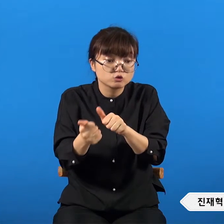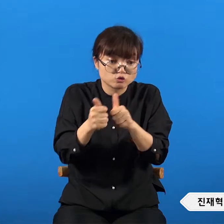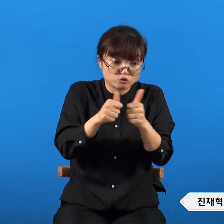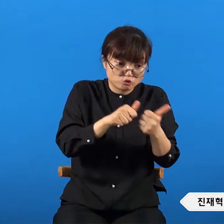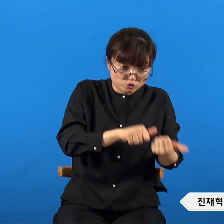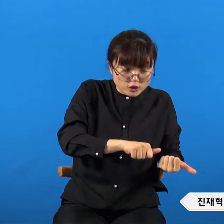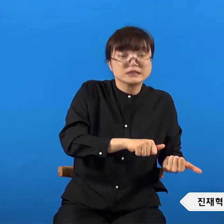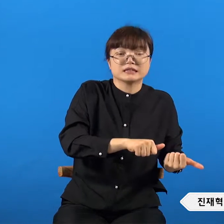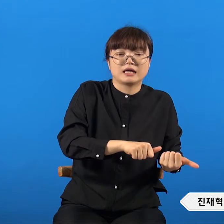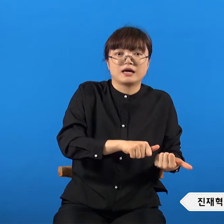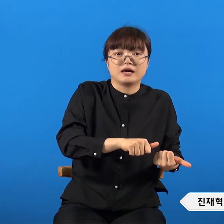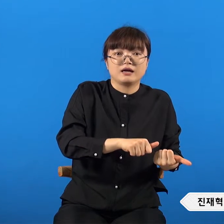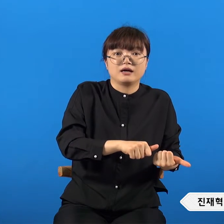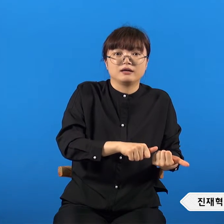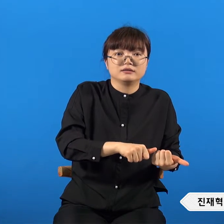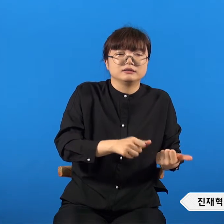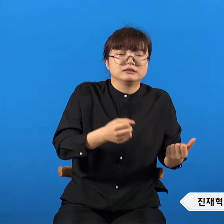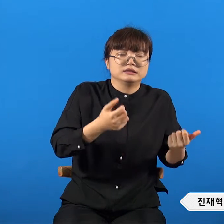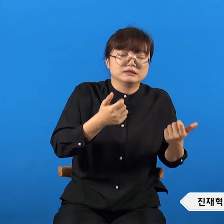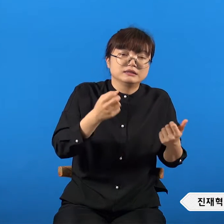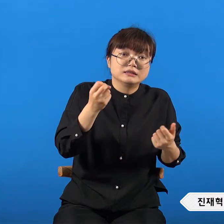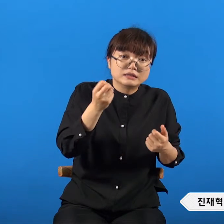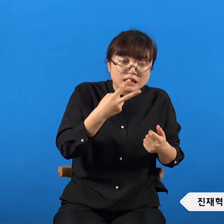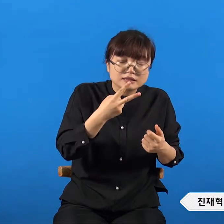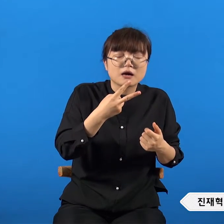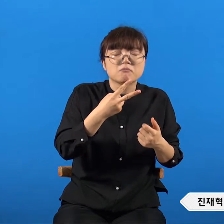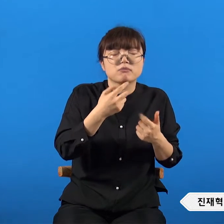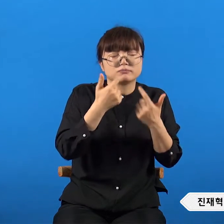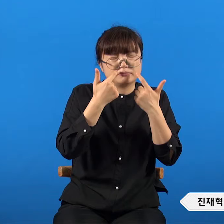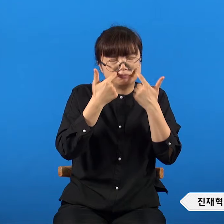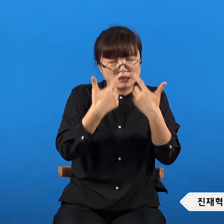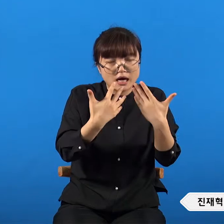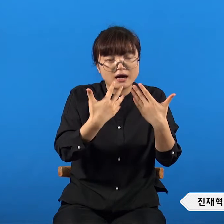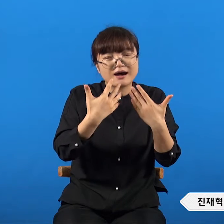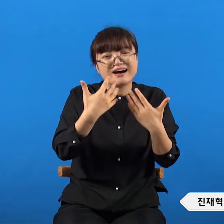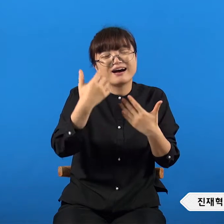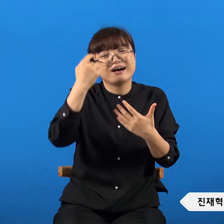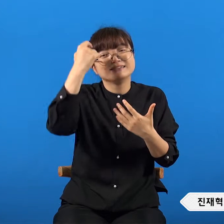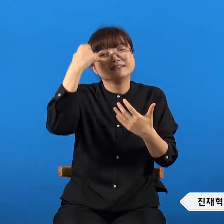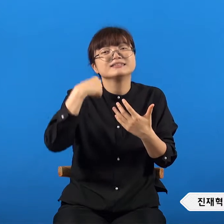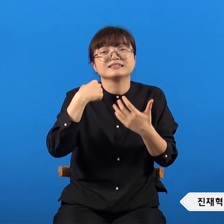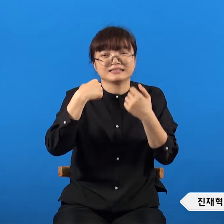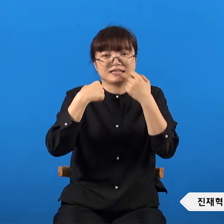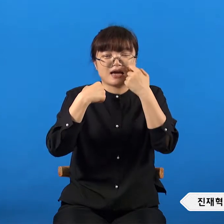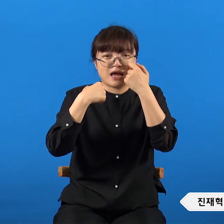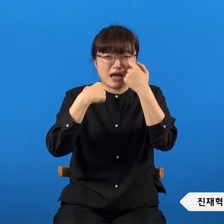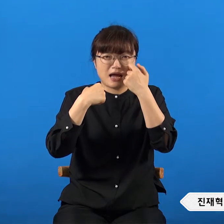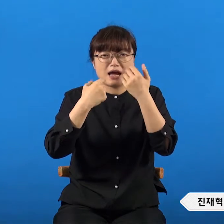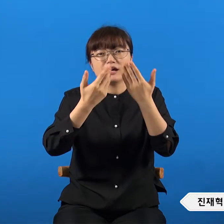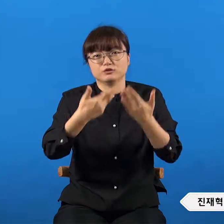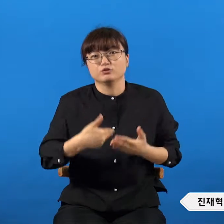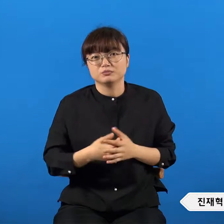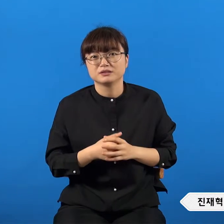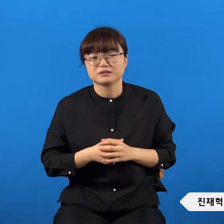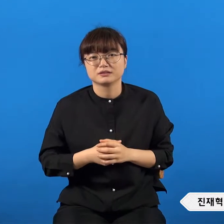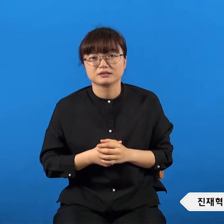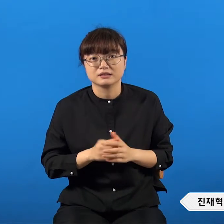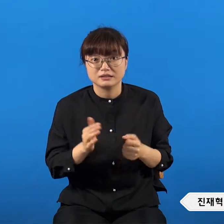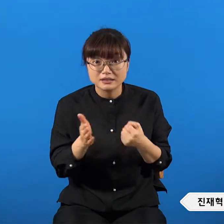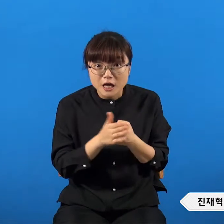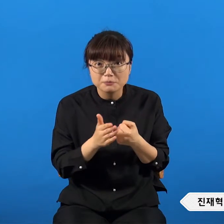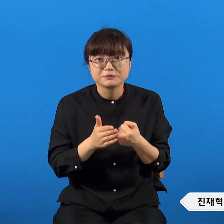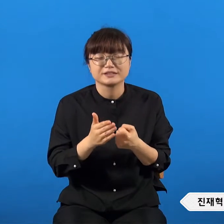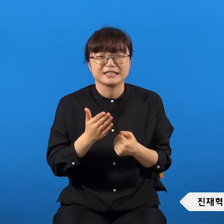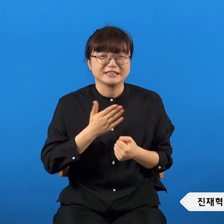바 되었다는 사실을 다시 한번 은혜로 각인시켜 주시는 하나님의 은혜를 봅니다.